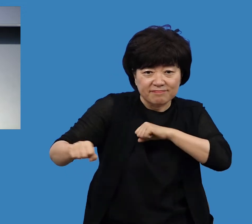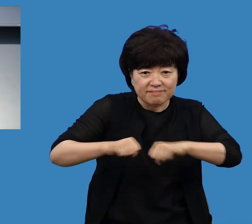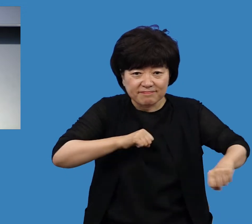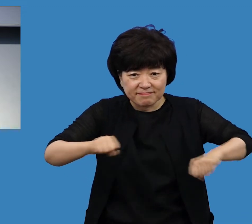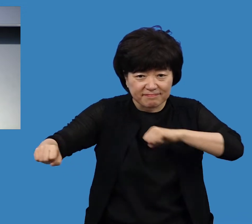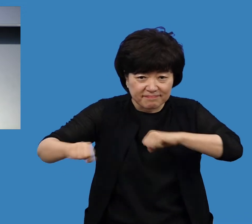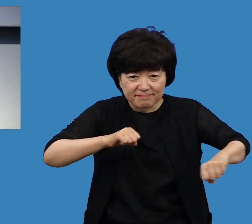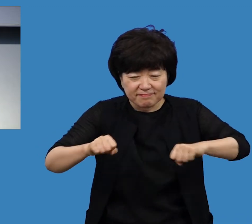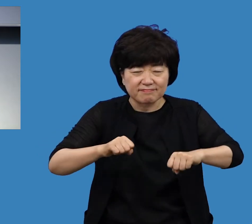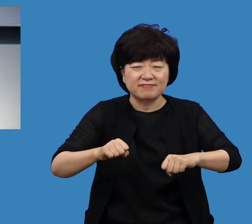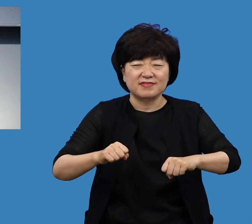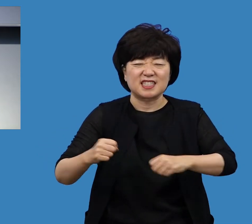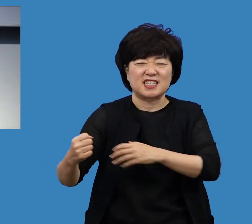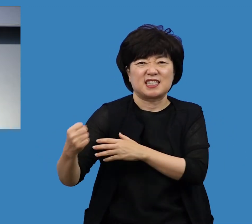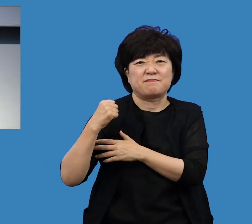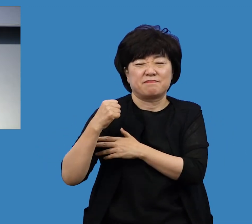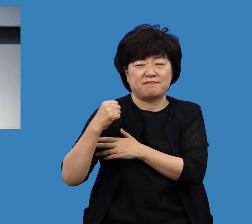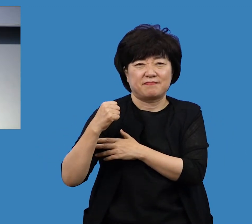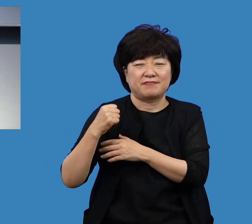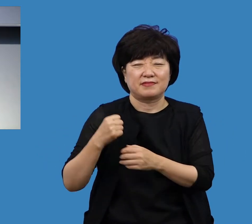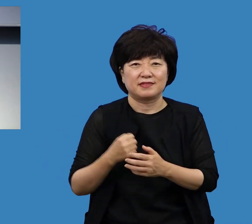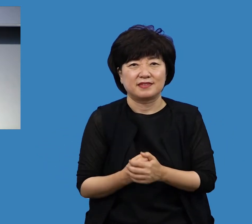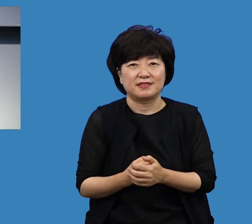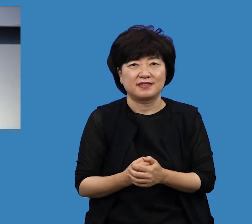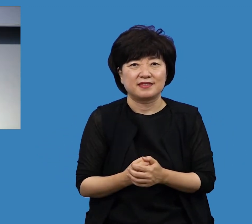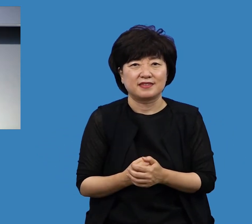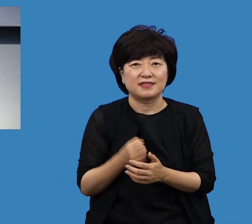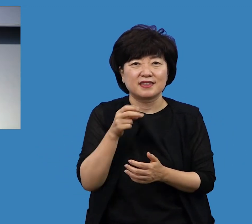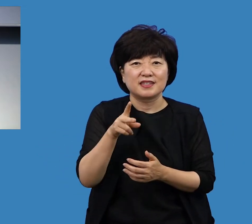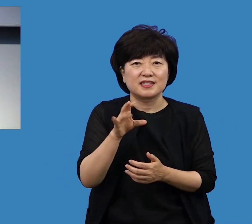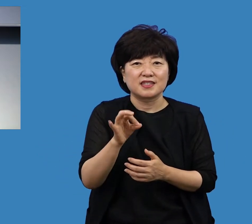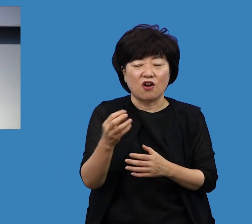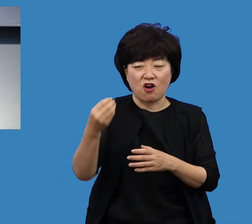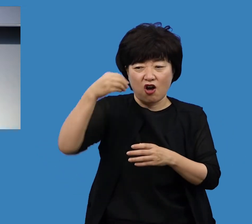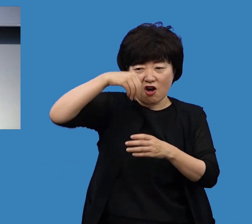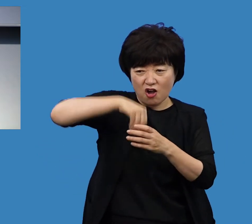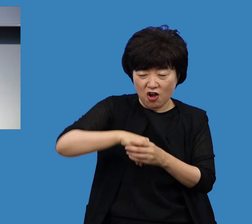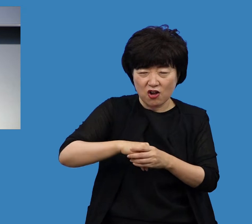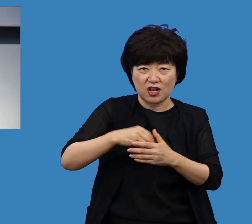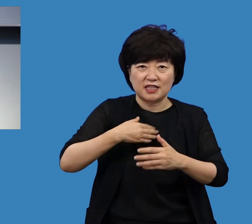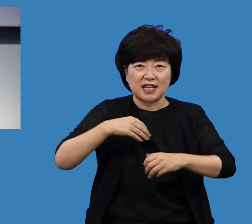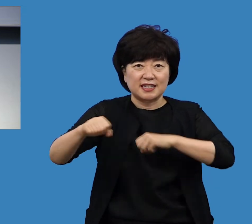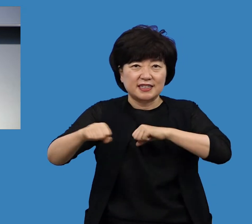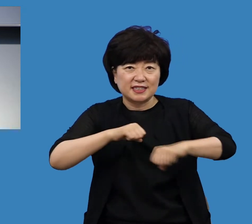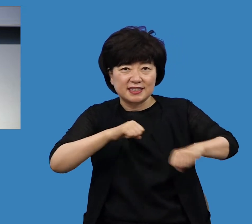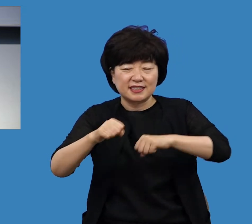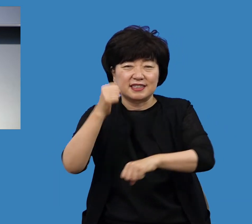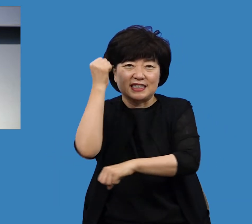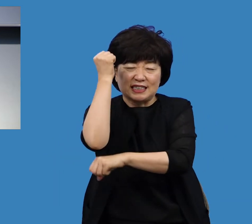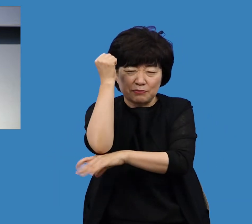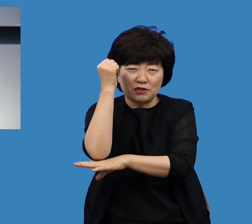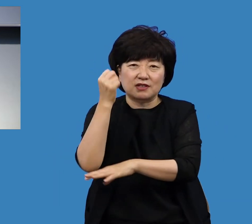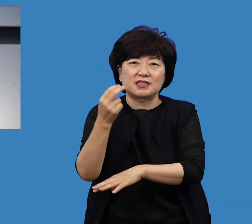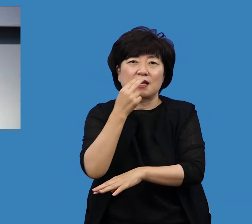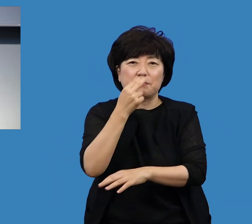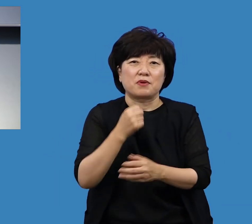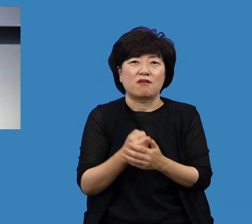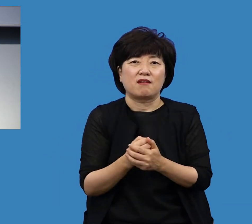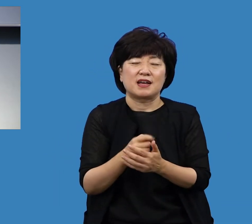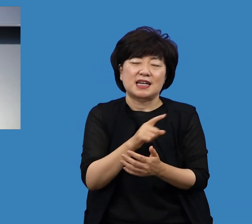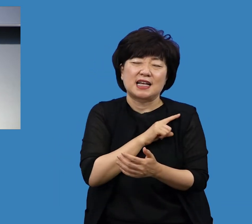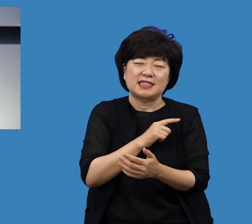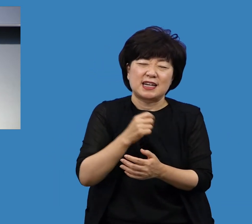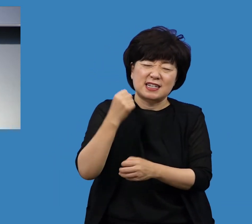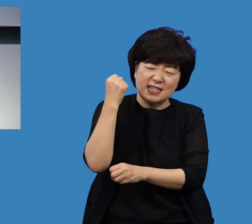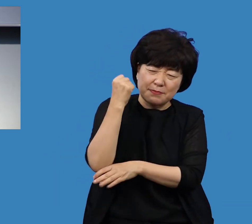기본적인 힘이라는 거예요. 그래서 영은 뭐라 그랬어요? 사람의 가장 깊은 곳에 가면 사람을 움직이게 하는 가장 근원적인 생명이라고 했죠. 가장 근원적인